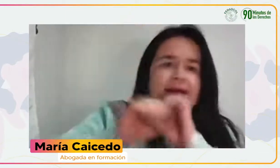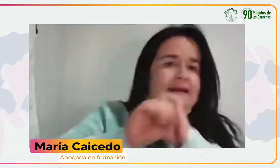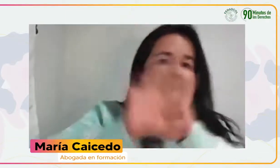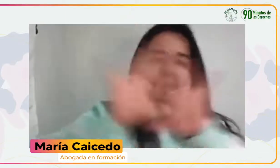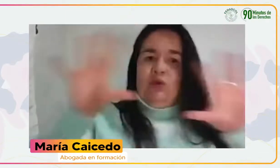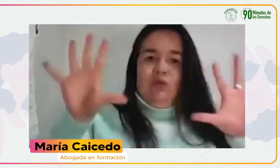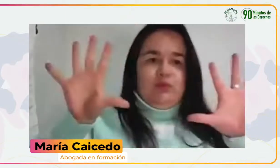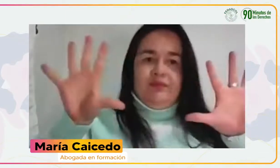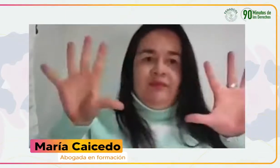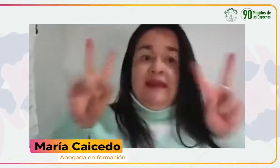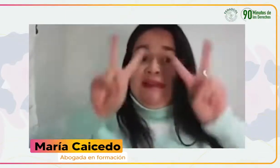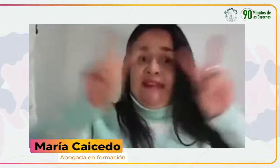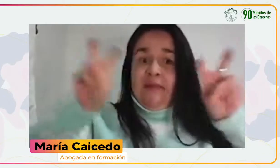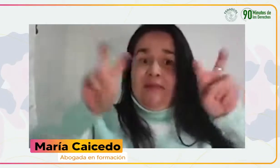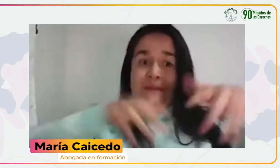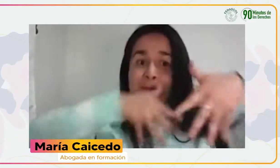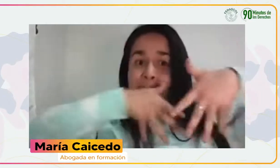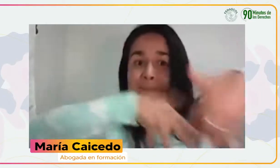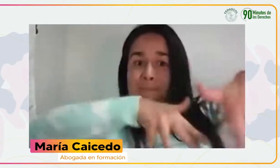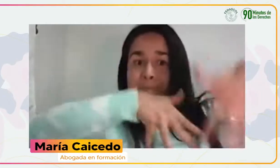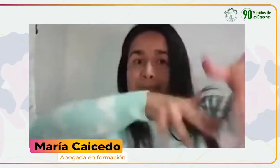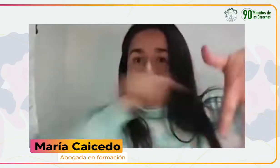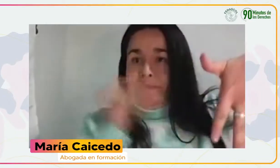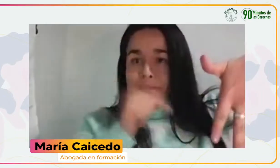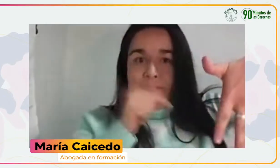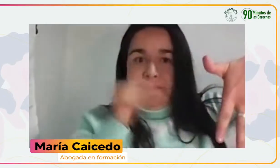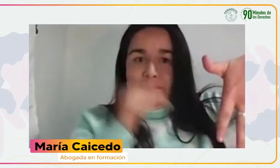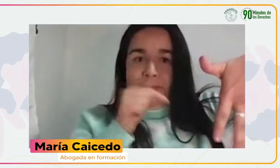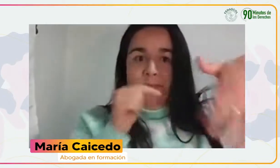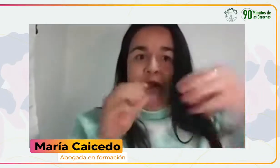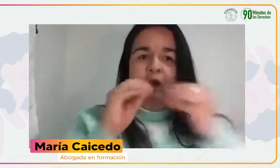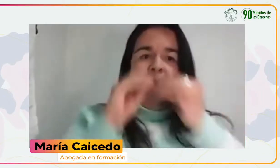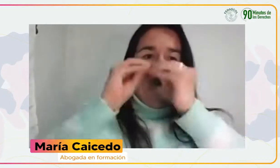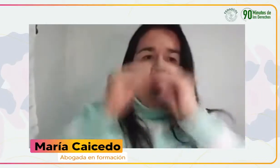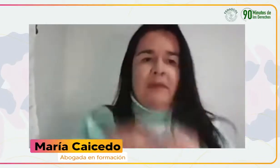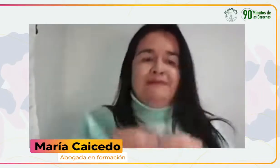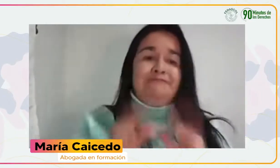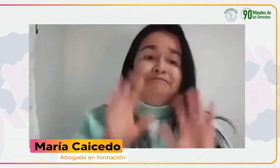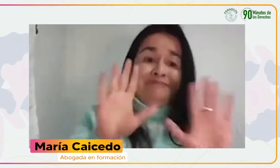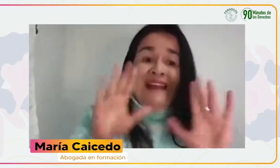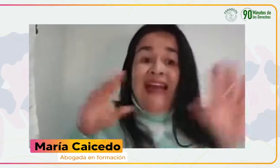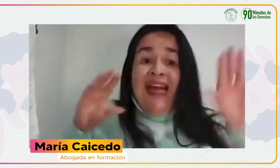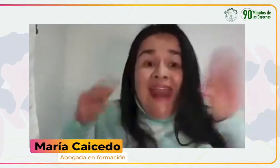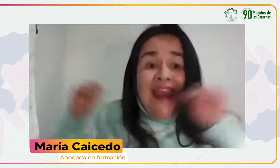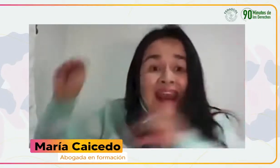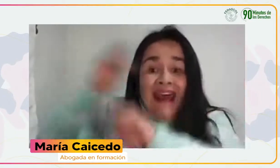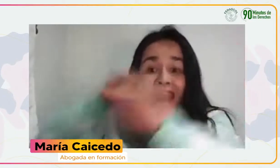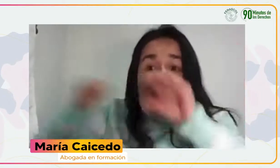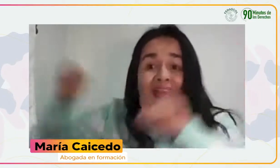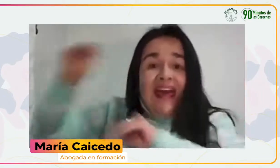quiero dejar de pronto y aclarar un concepto. el tema de movilizarse, de marchar.